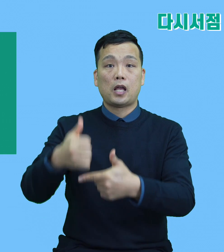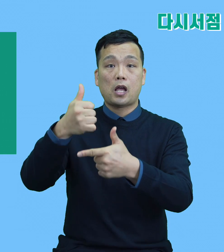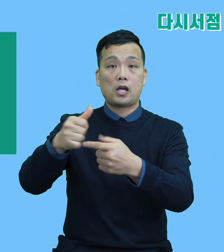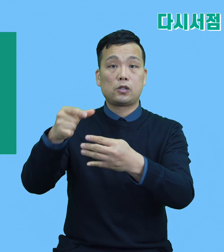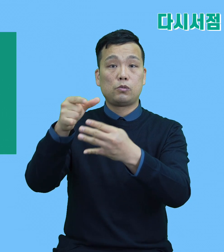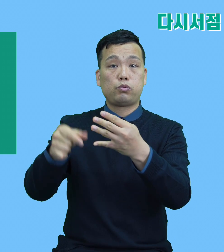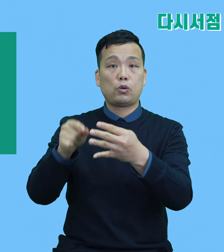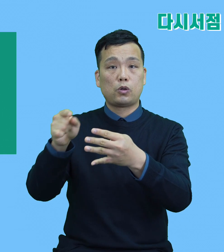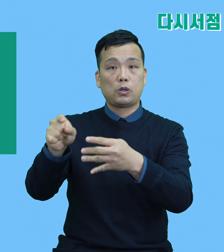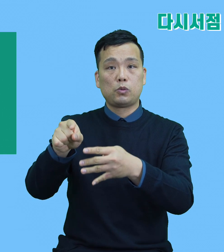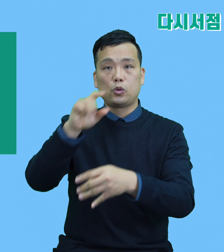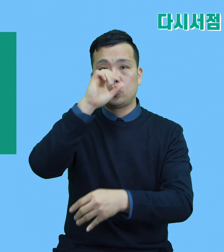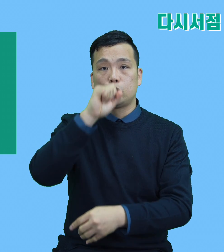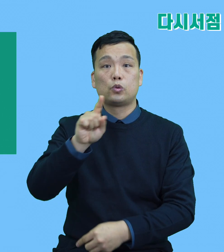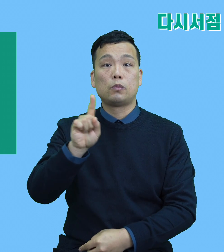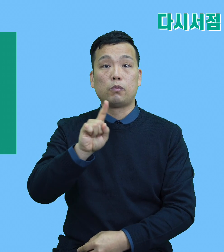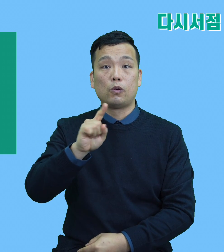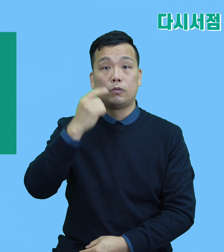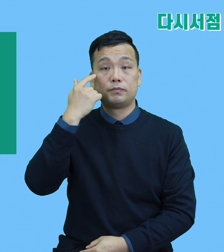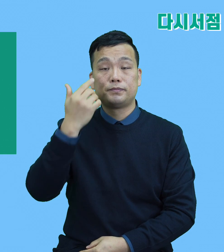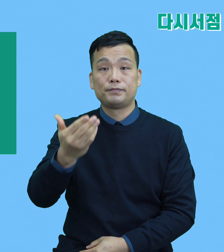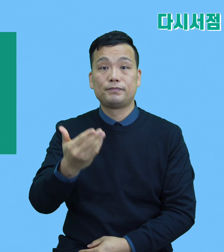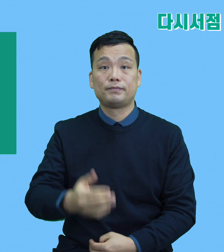한글 프로그램만의 장점이 있다면요?